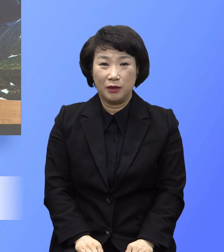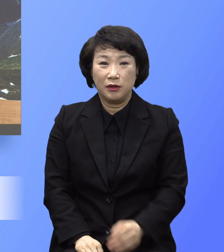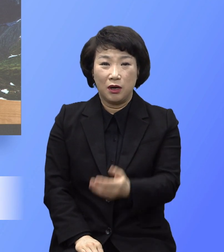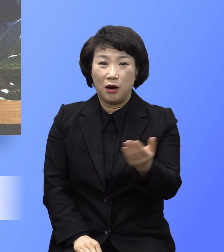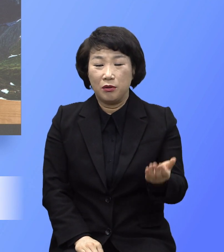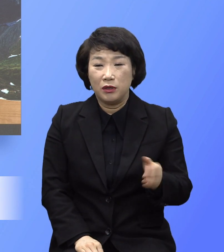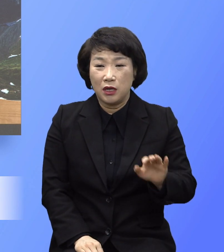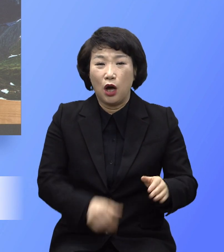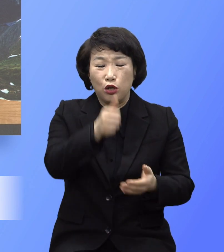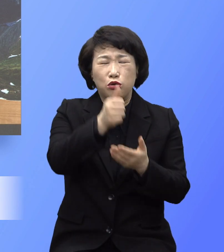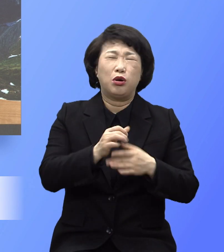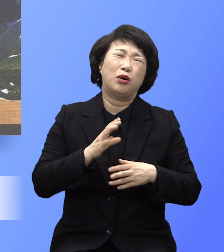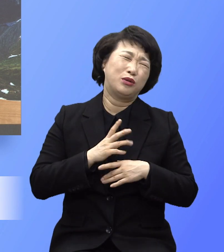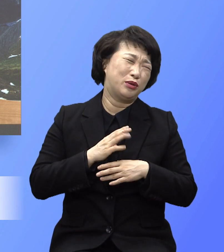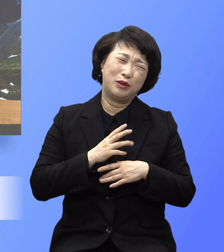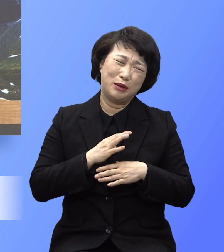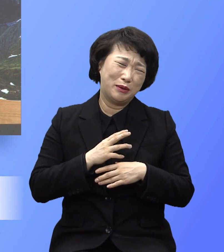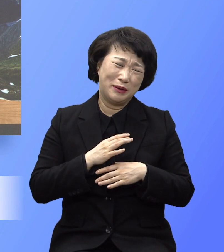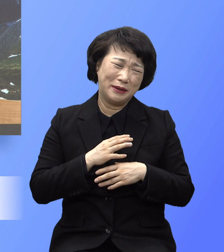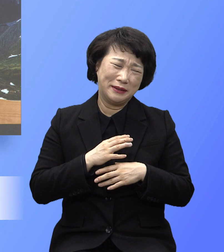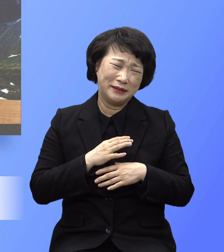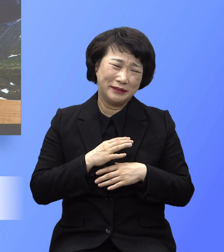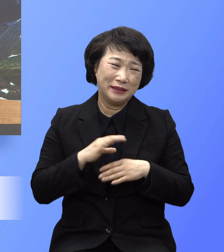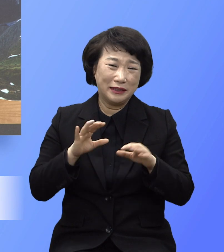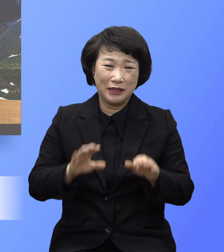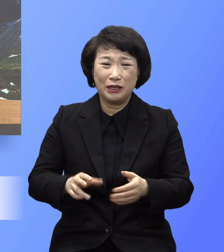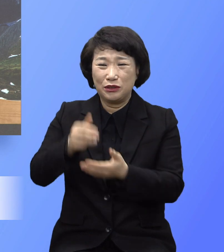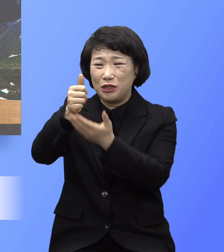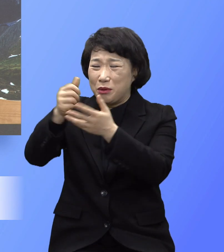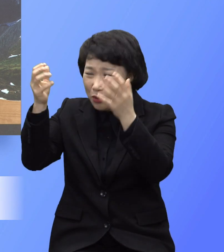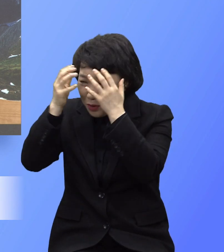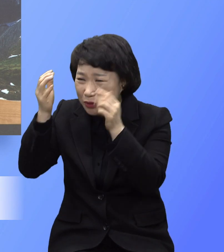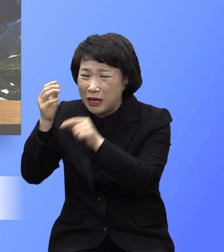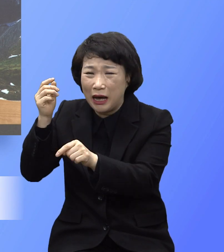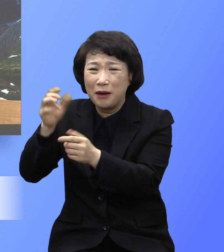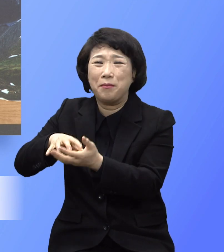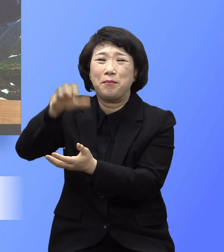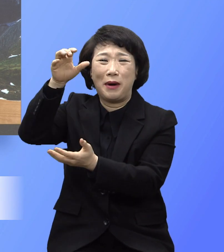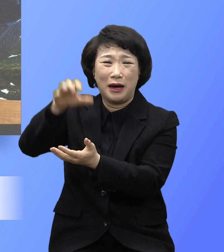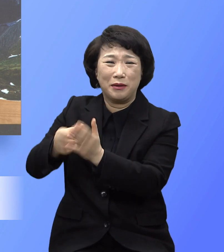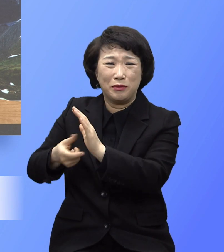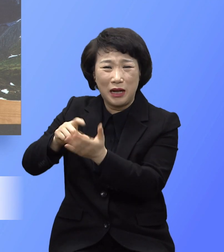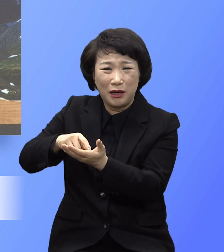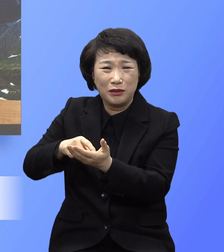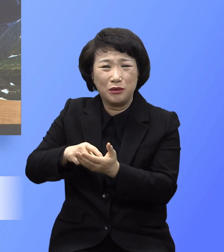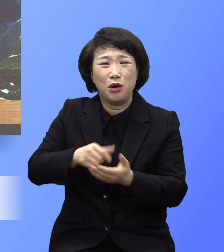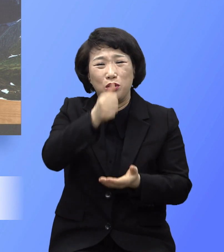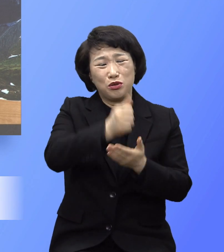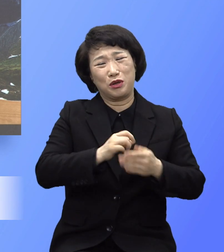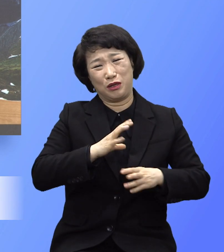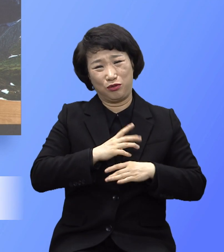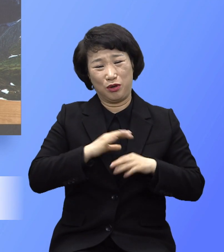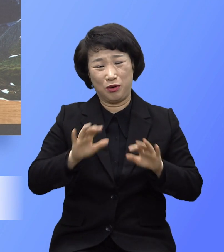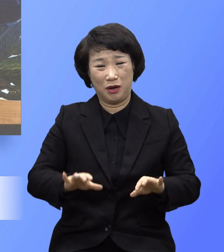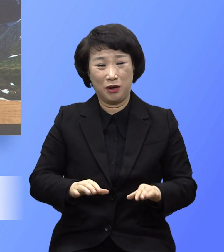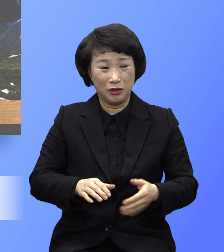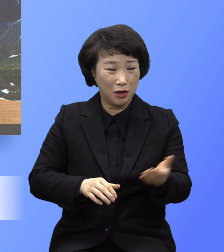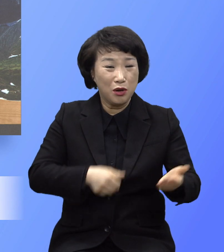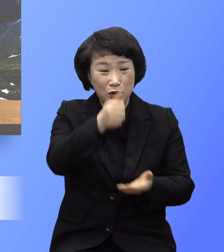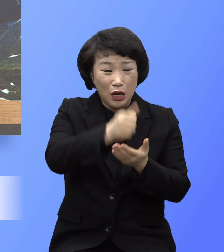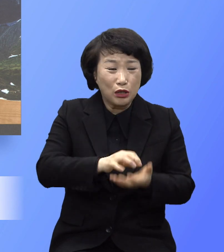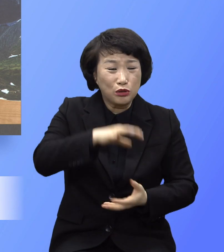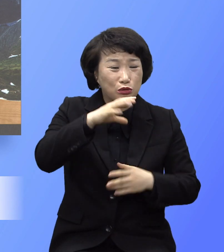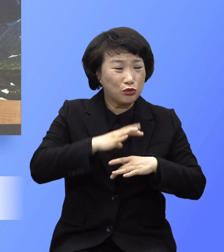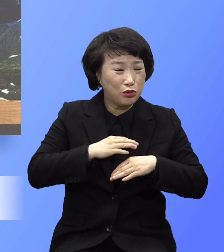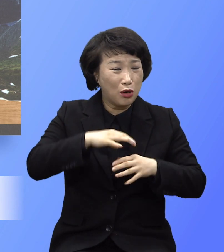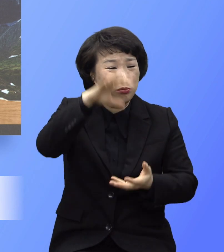얼마나 죄가 두려우냐. 주님이 당한 고난만큼 두려운 것이요 죄가 얼마나